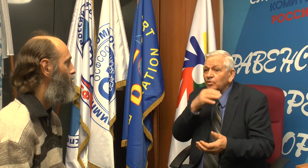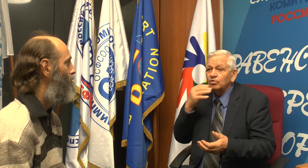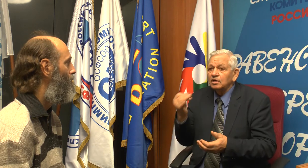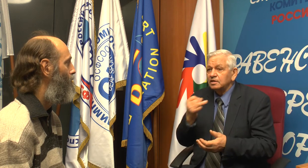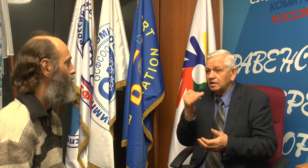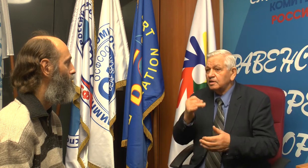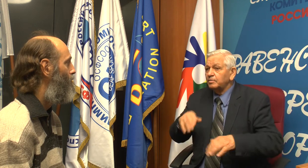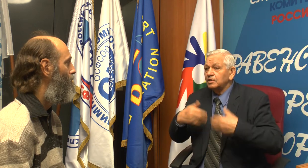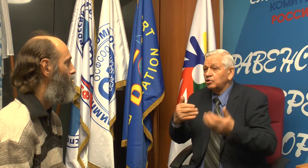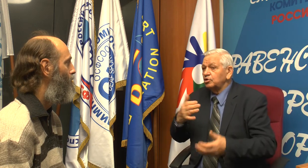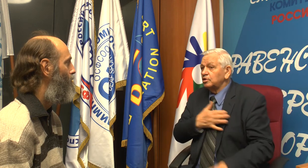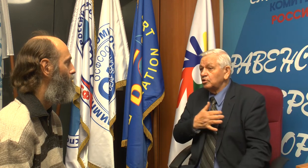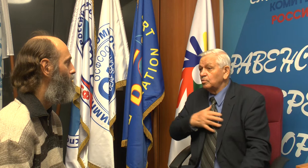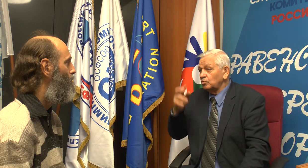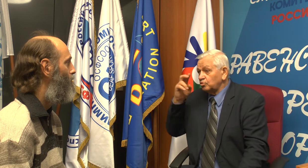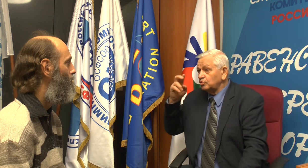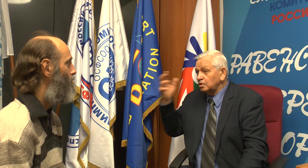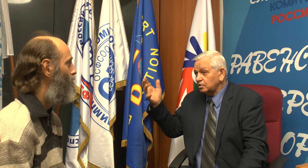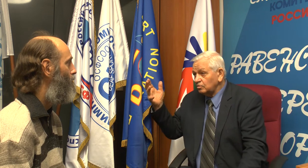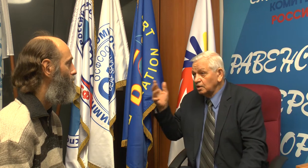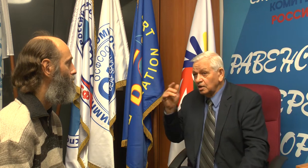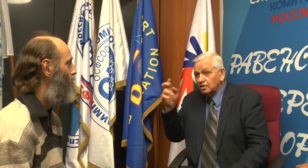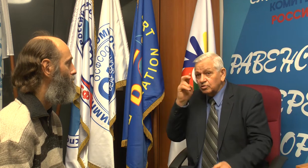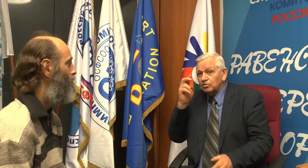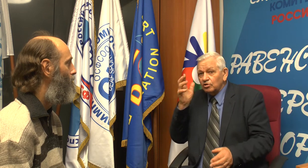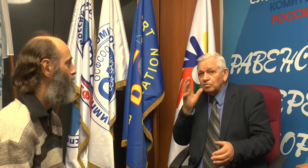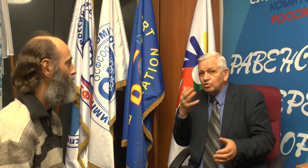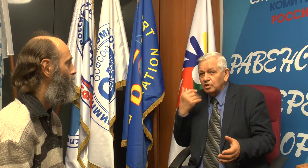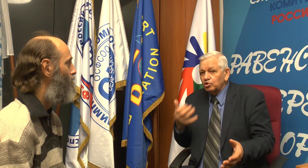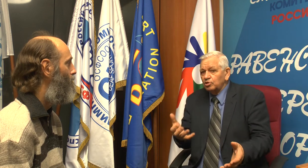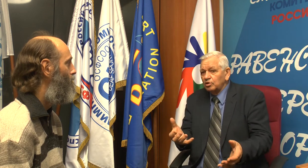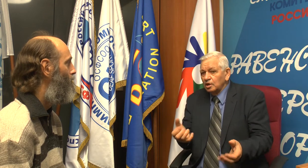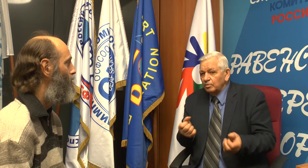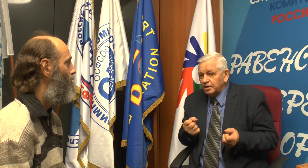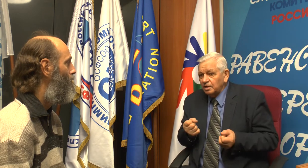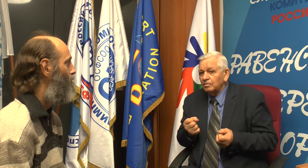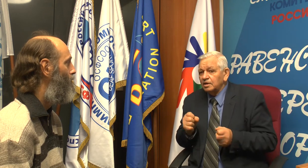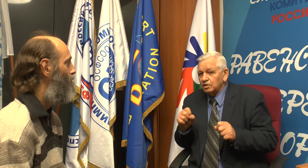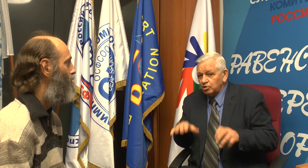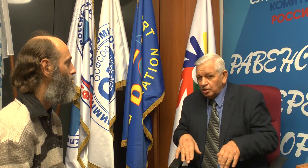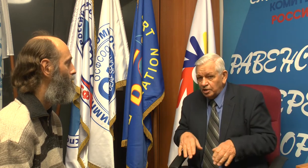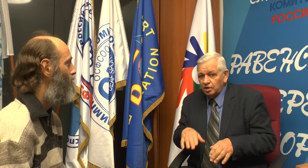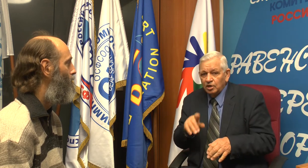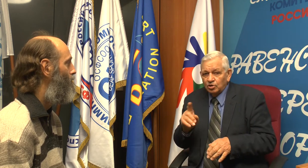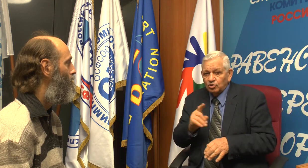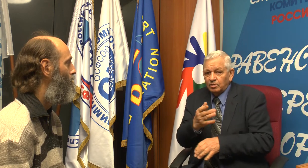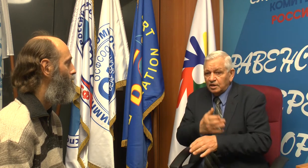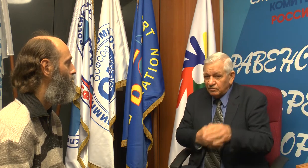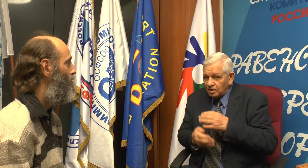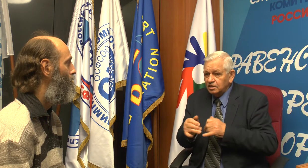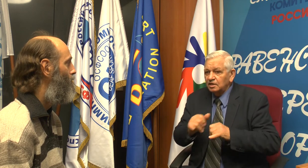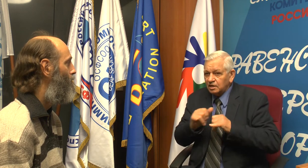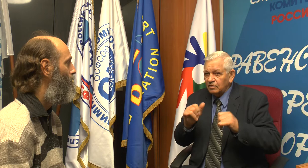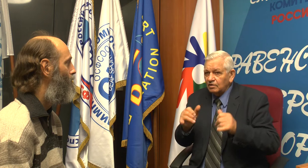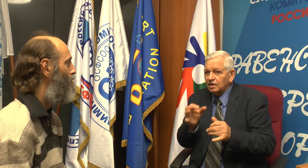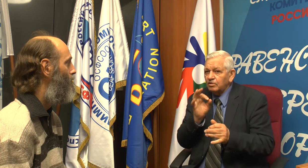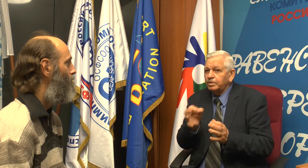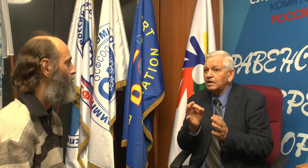много интересных предложений нашему государству. И государству будет легче принимать решения, чтобы инвалиды развивались в